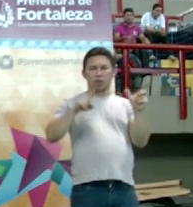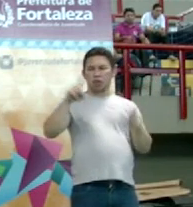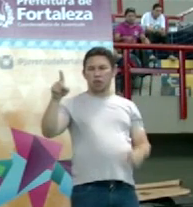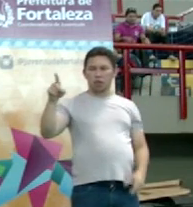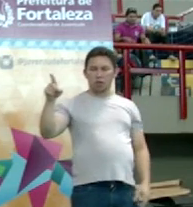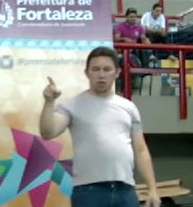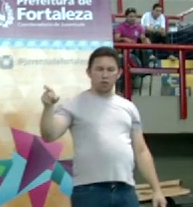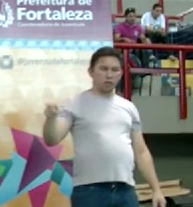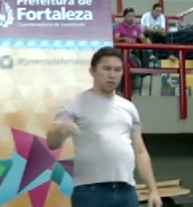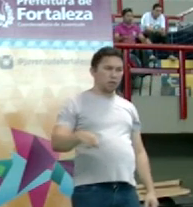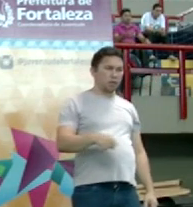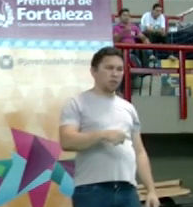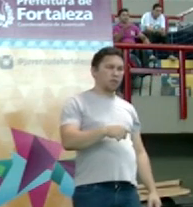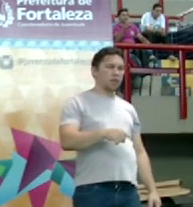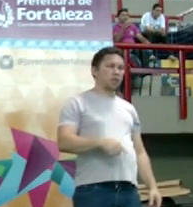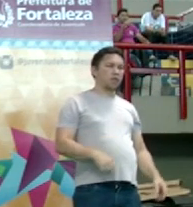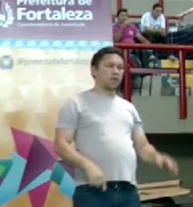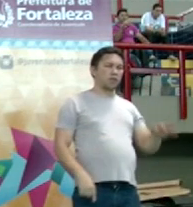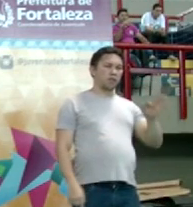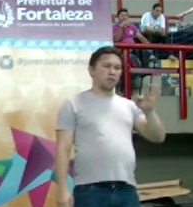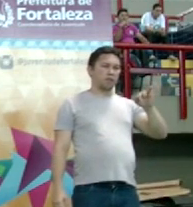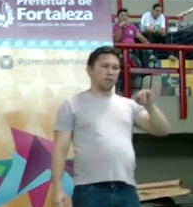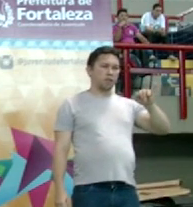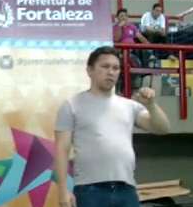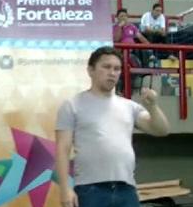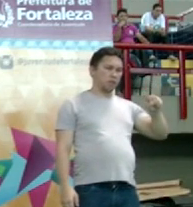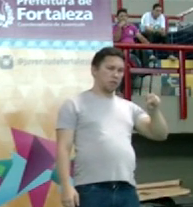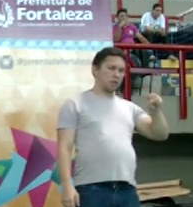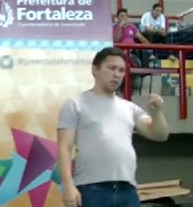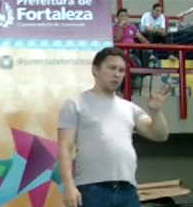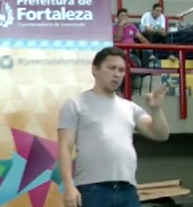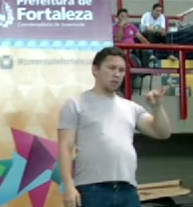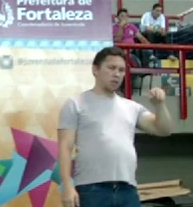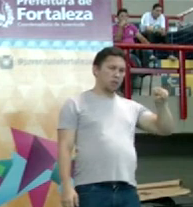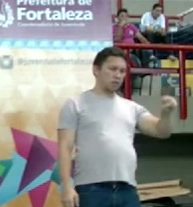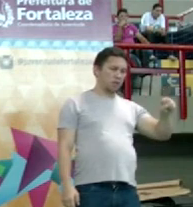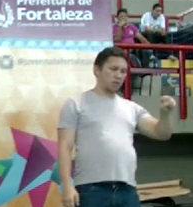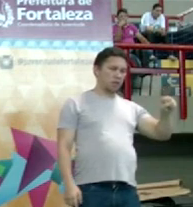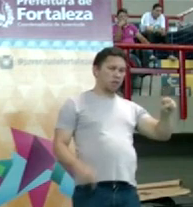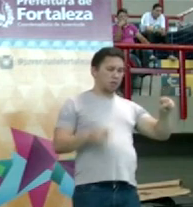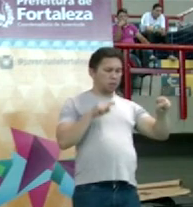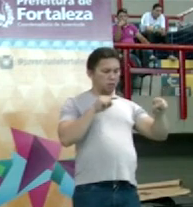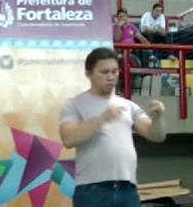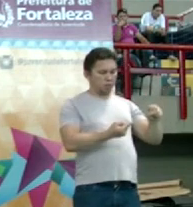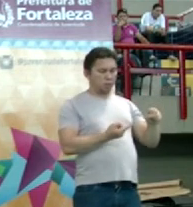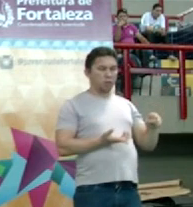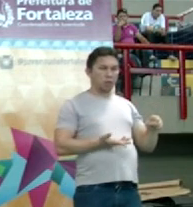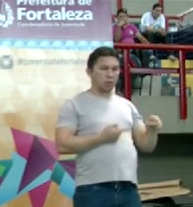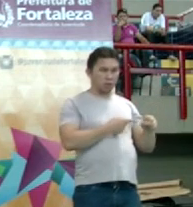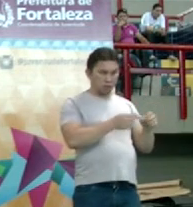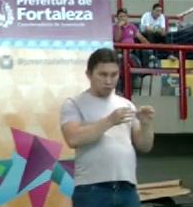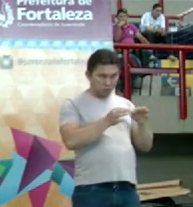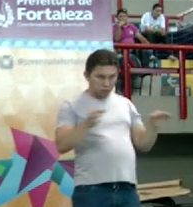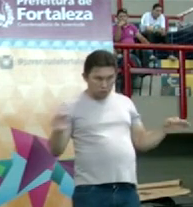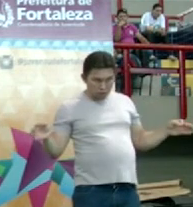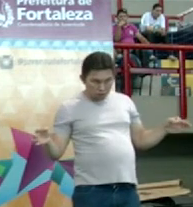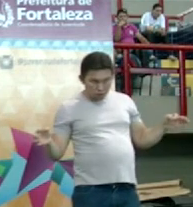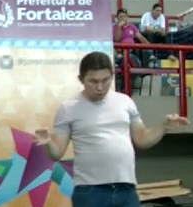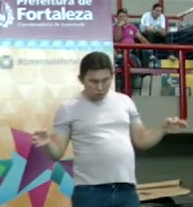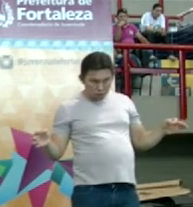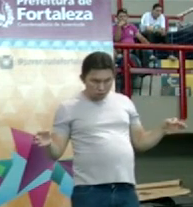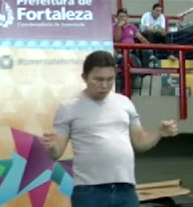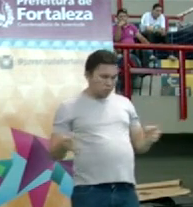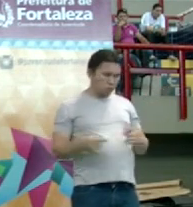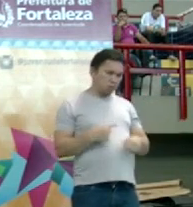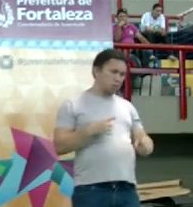tracinho, FIS, F-E-S, na outra linha e põe o ponto e termina, não está errado.